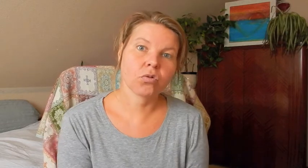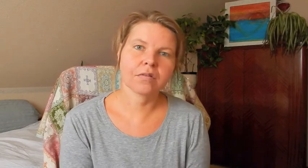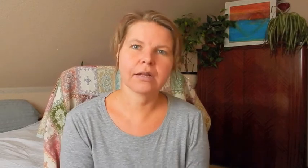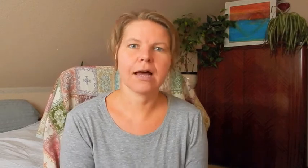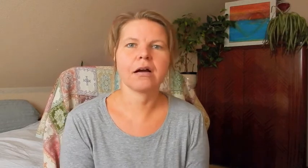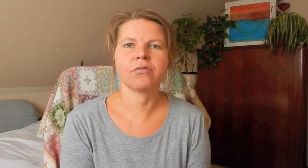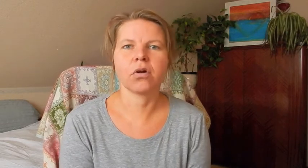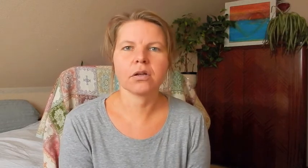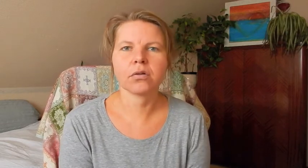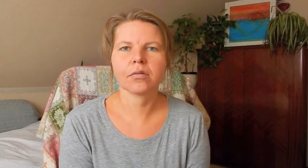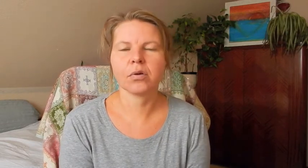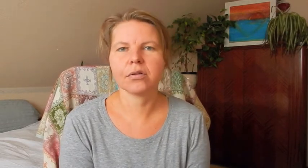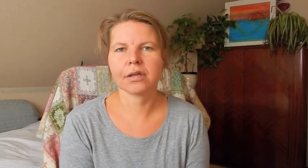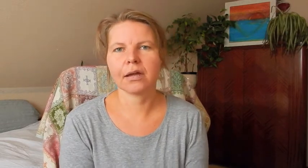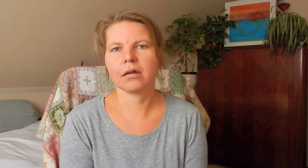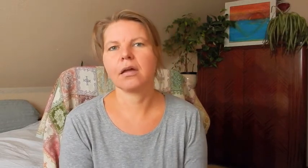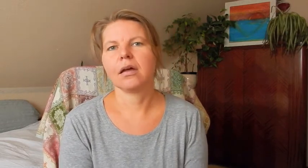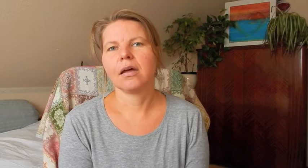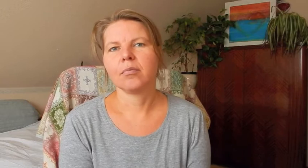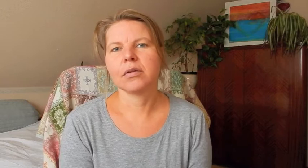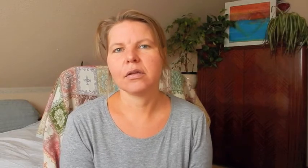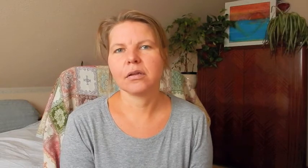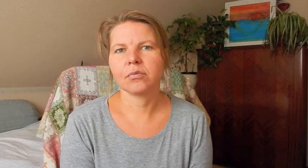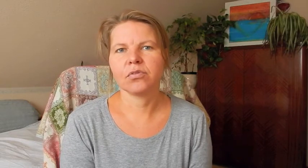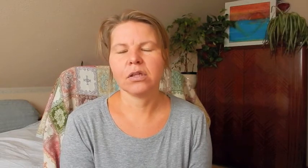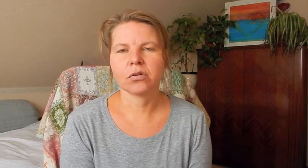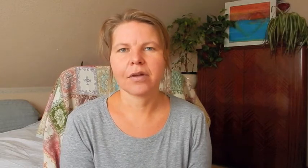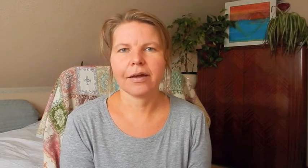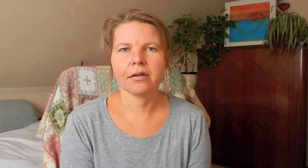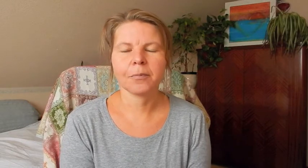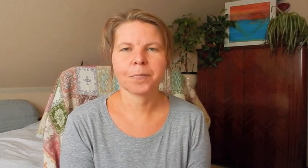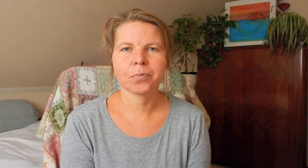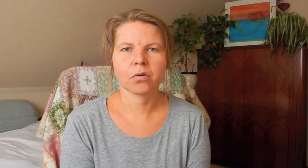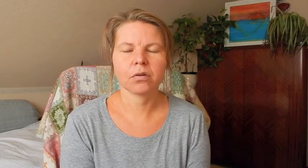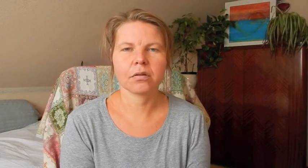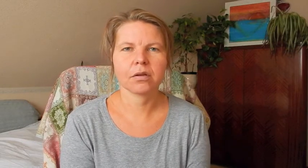Schönes klar geworden. Und das möchte ich gerne mit dir in diesem Video teilen.